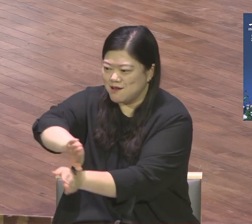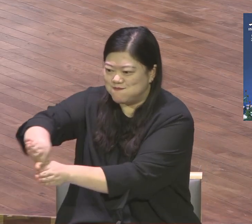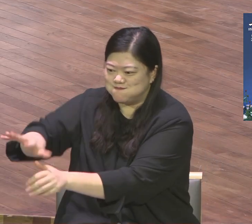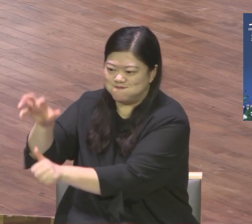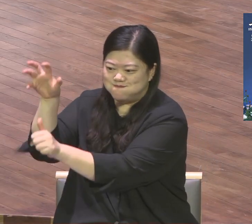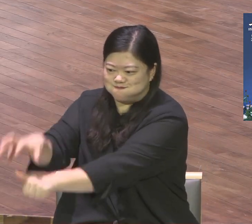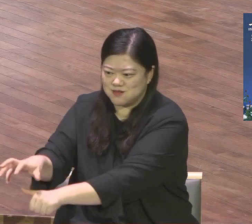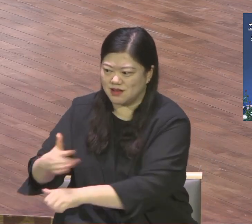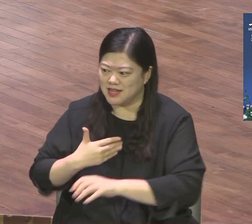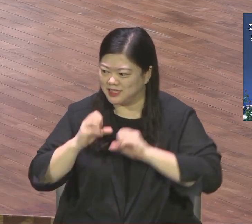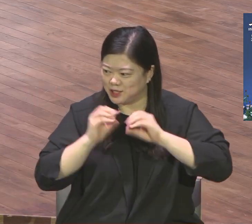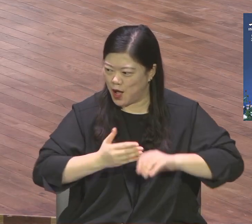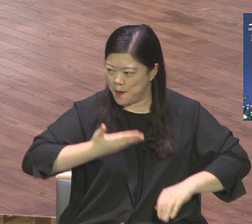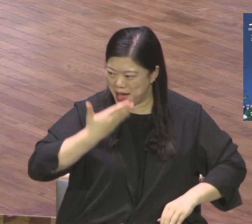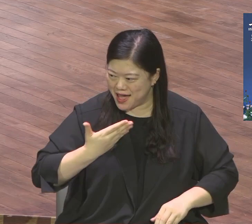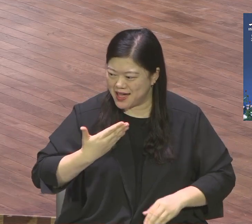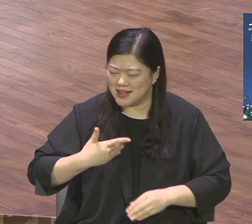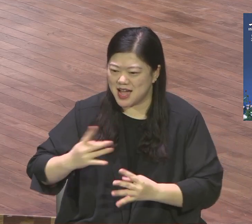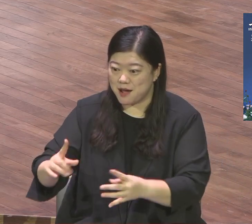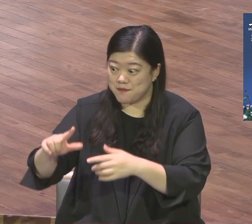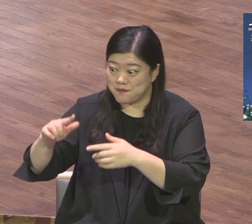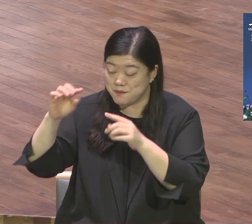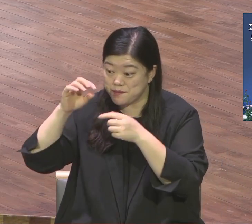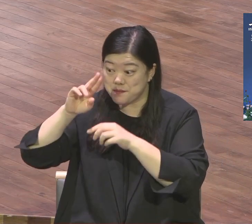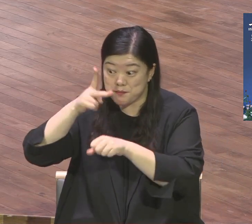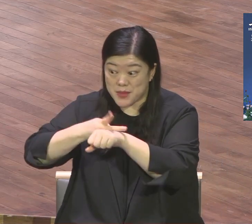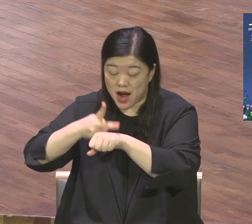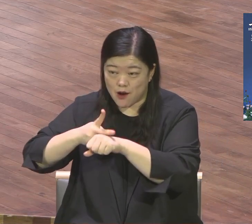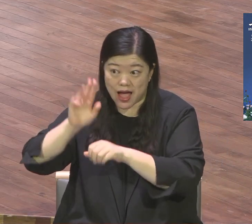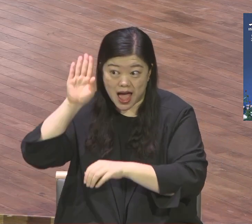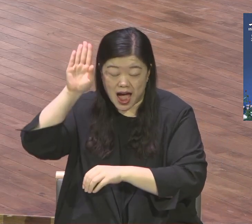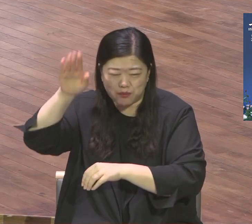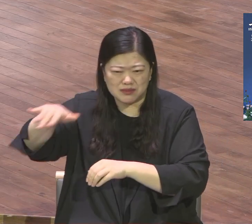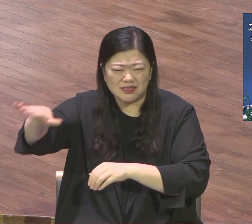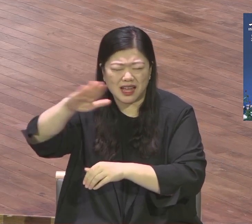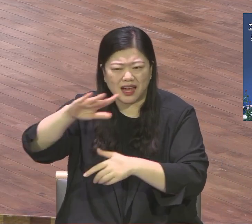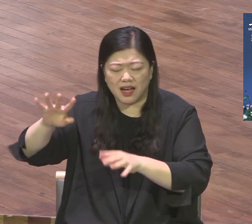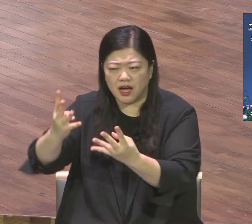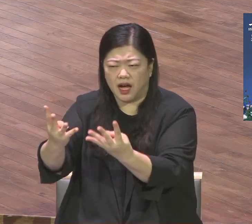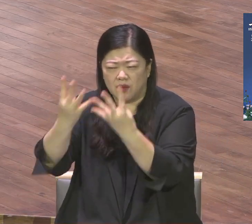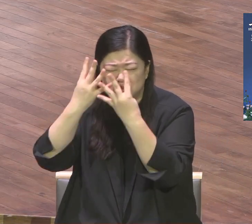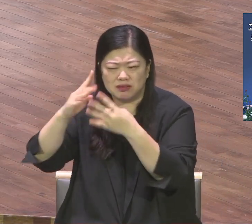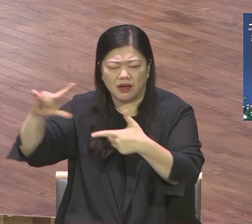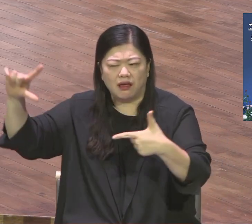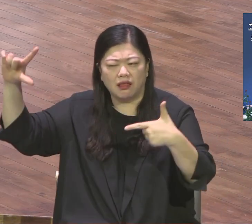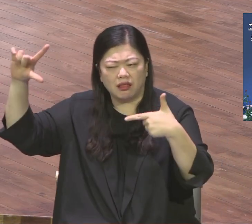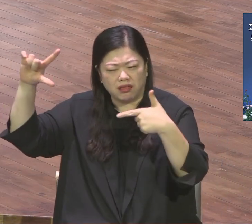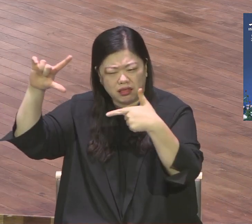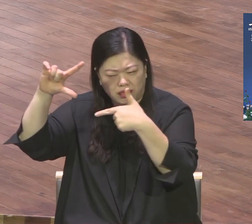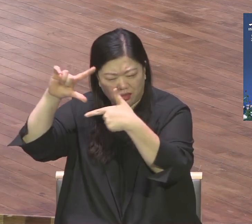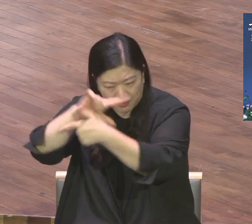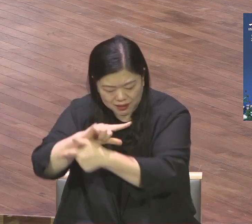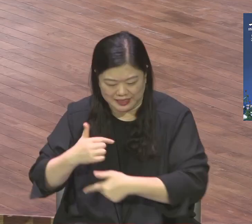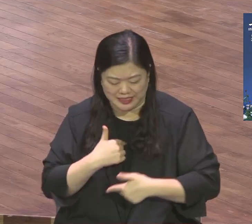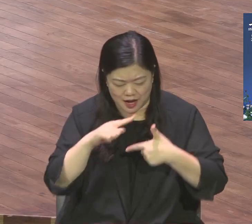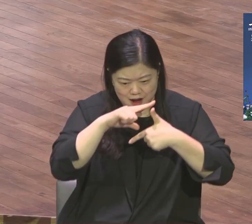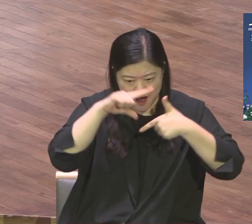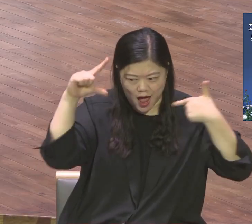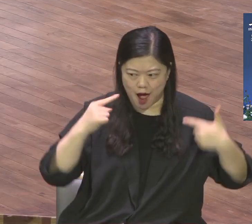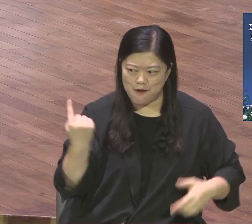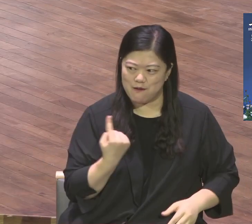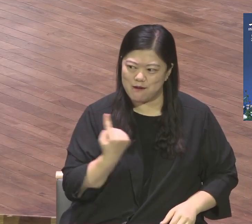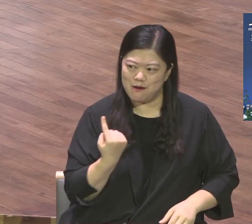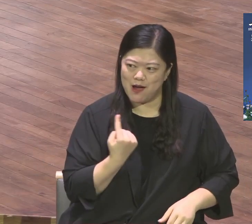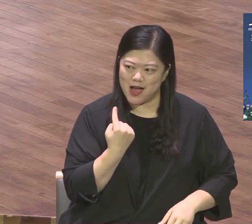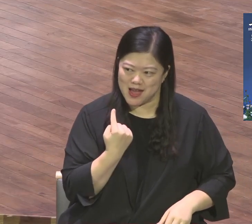자, 이렇게 이들이 바울을 시기해서 바울을 더 괴롭게 만들려고 잘못된